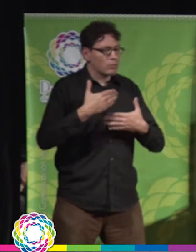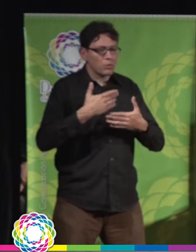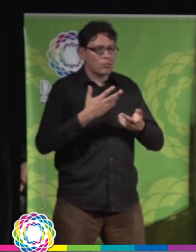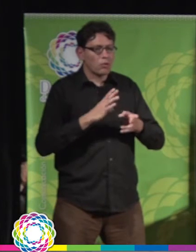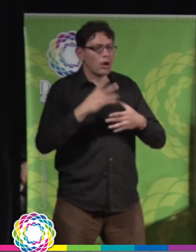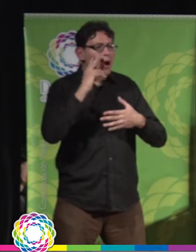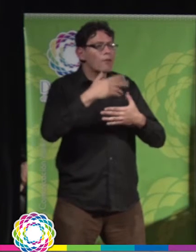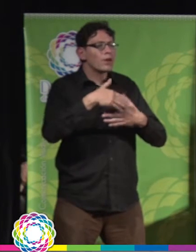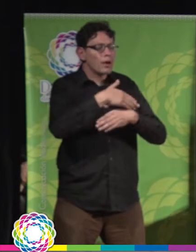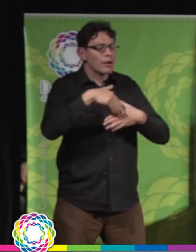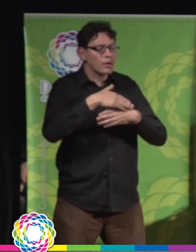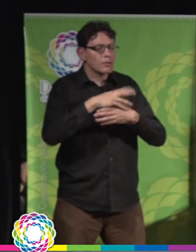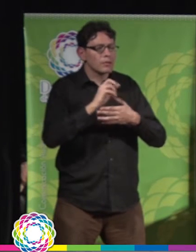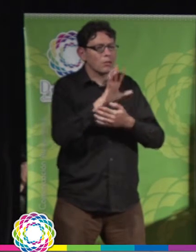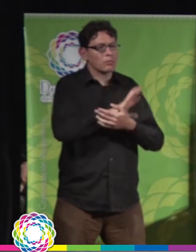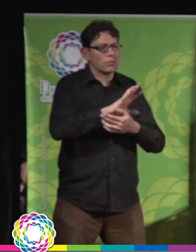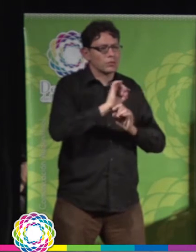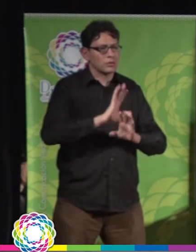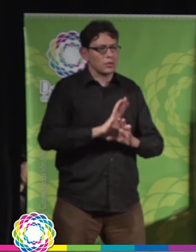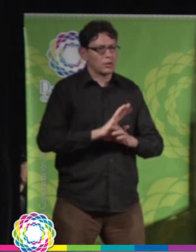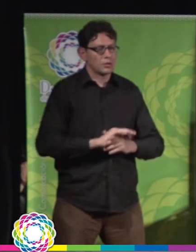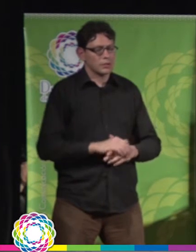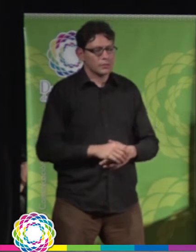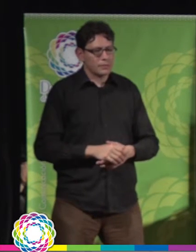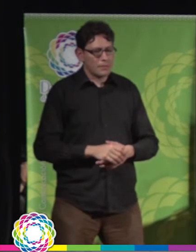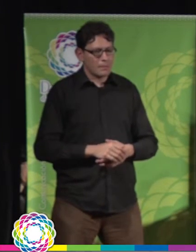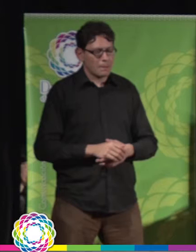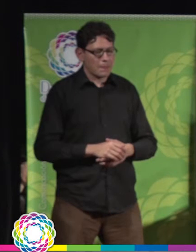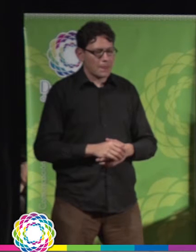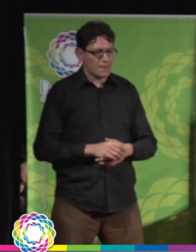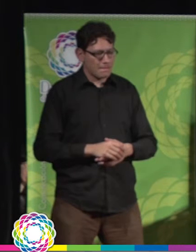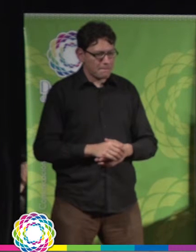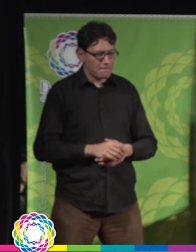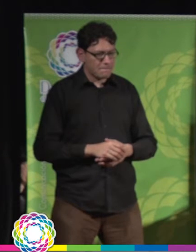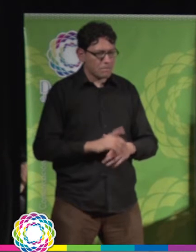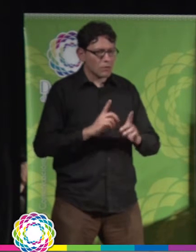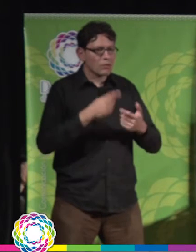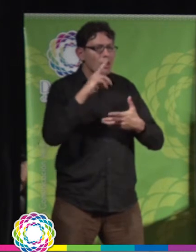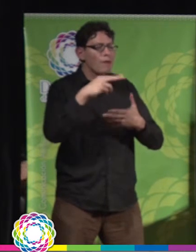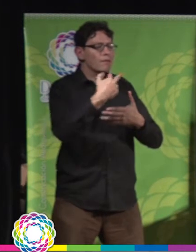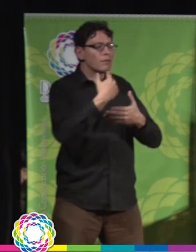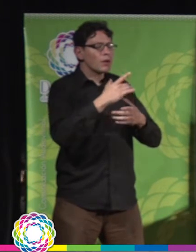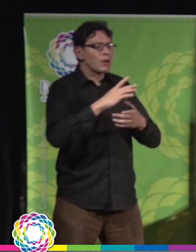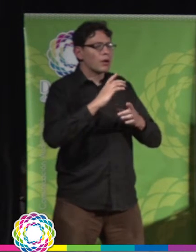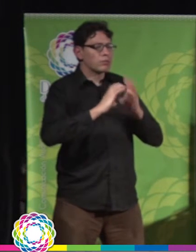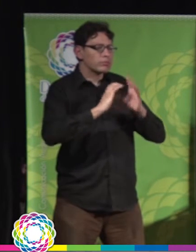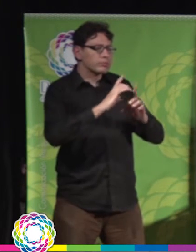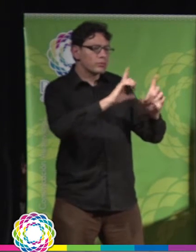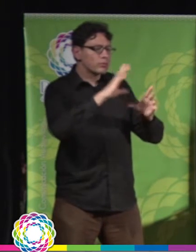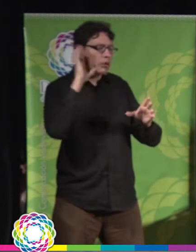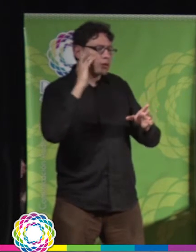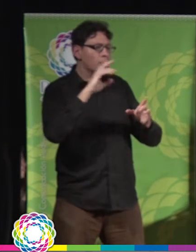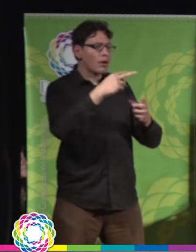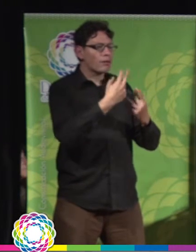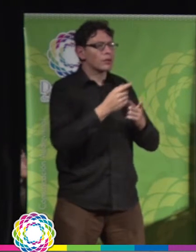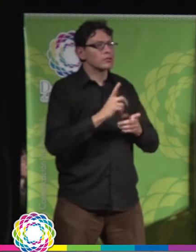traspasar las fronteras de la provincia. Y además nos preguntábamos, digo, con esto de cómo nos ven los medios, bueno, primero era a quién. Y